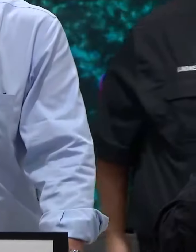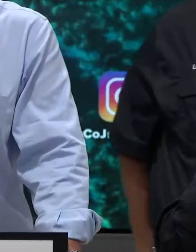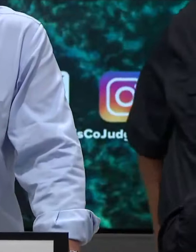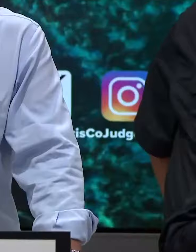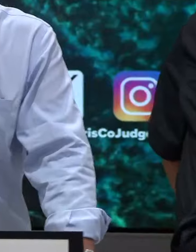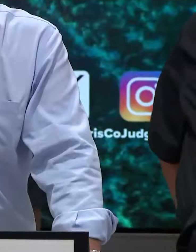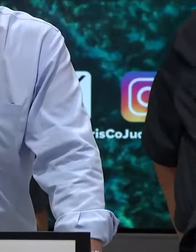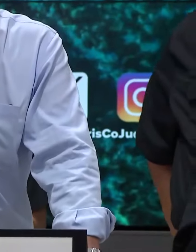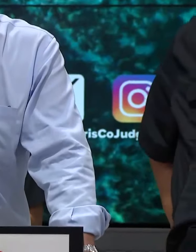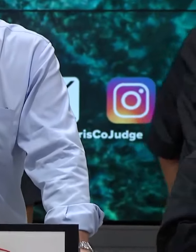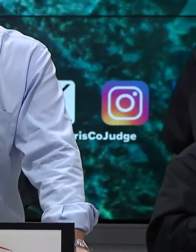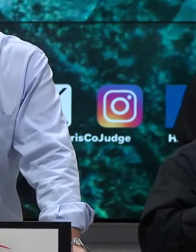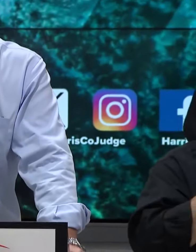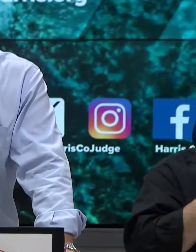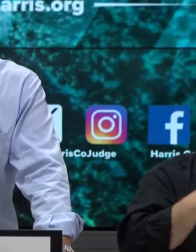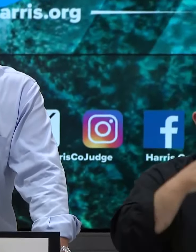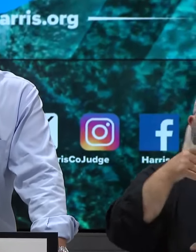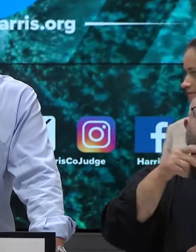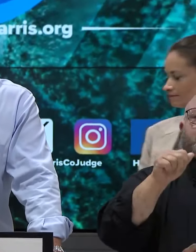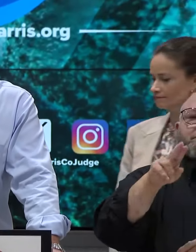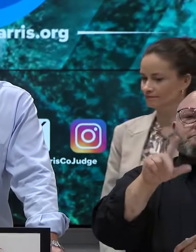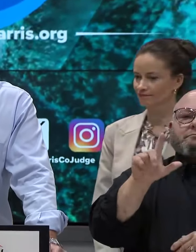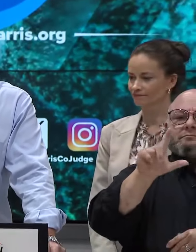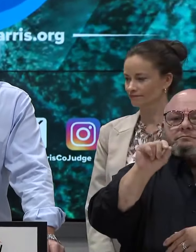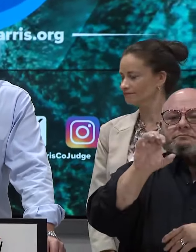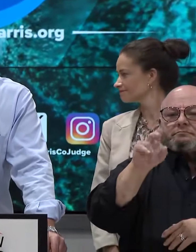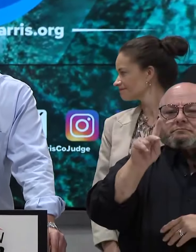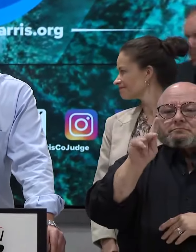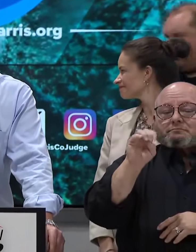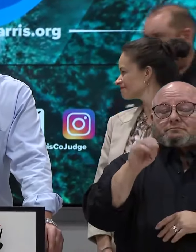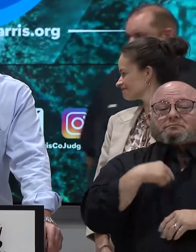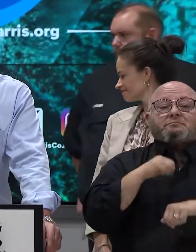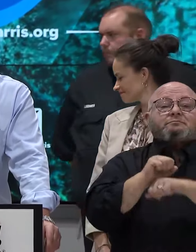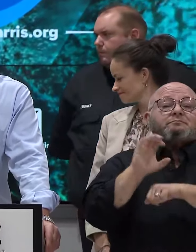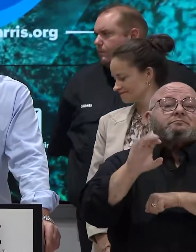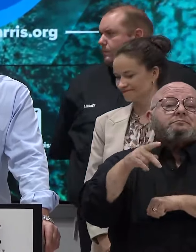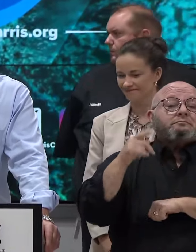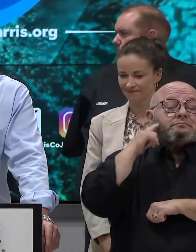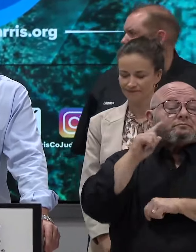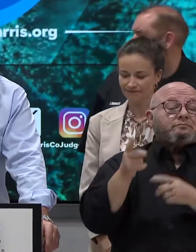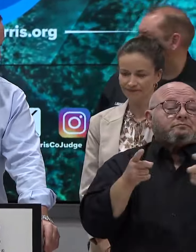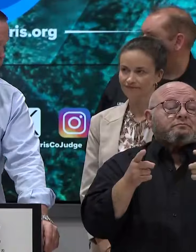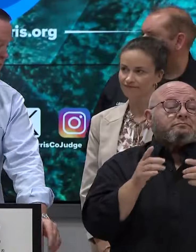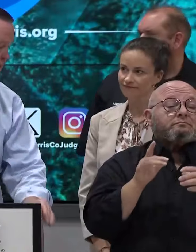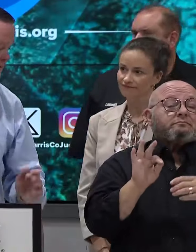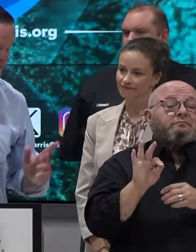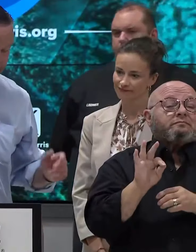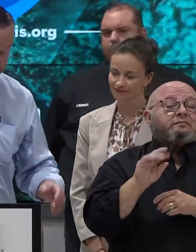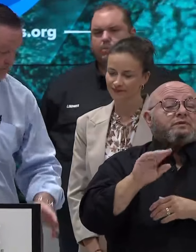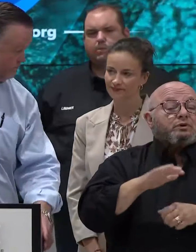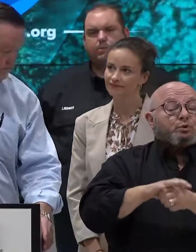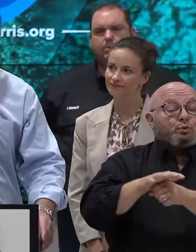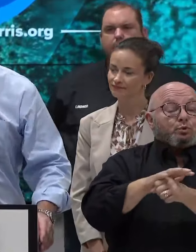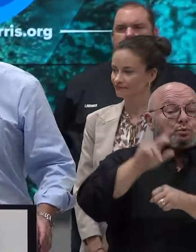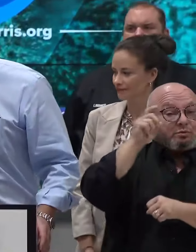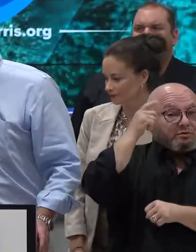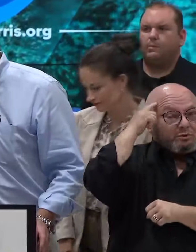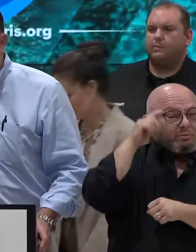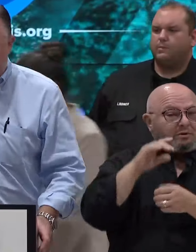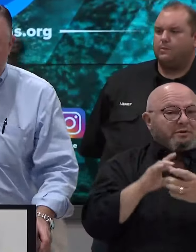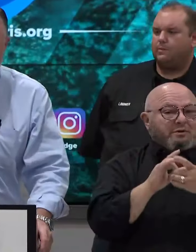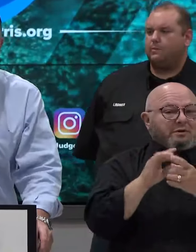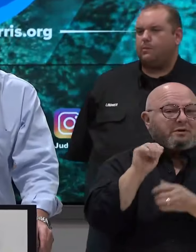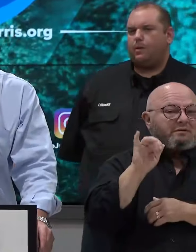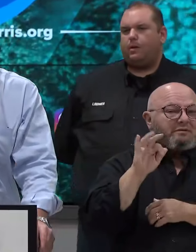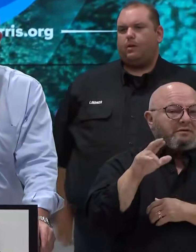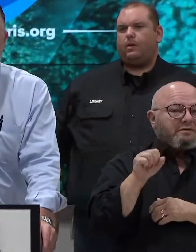Hi, thank you. Good afternoon. My name is Paul Locke. I work for CenterPoint Energy as the Director of Local Government Affairs. With me is